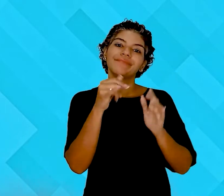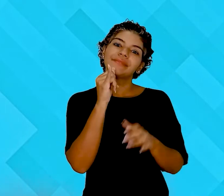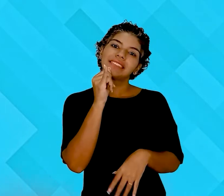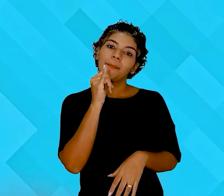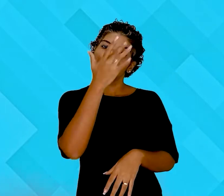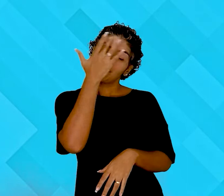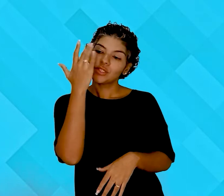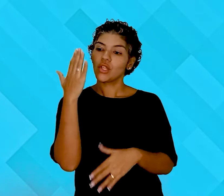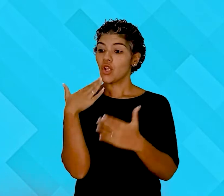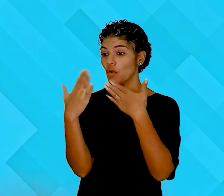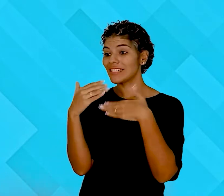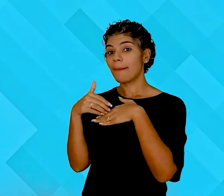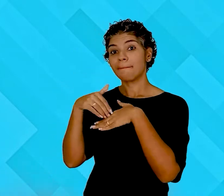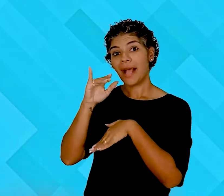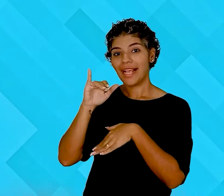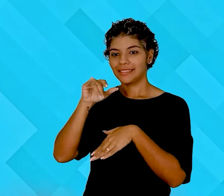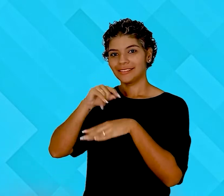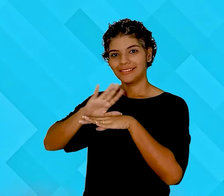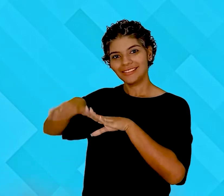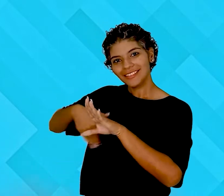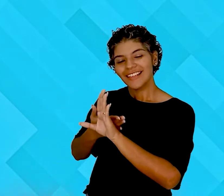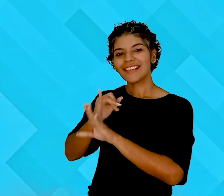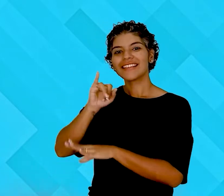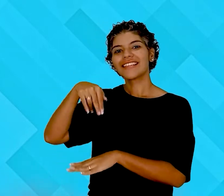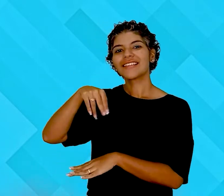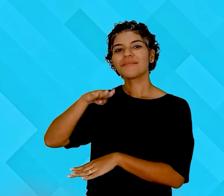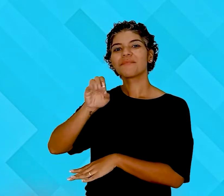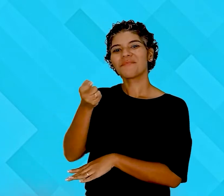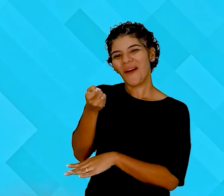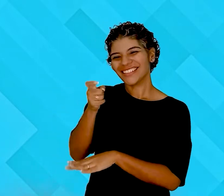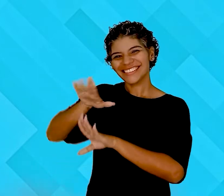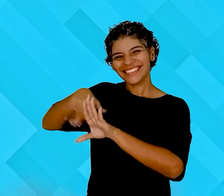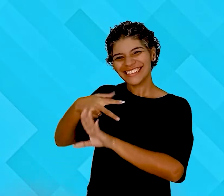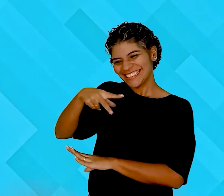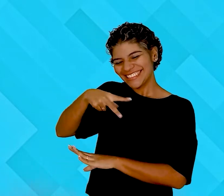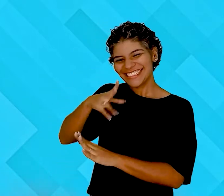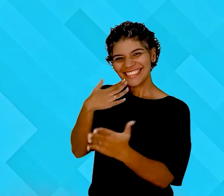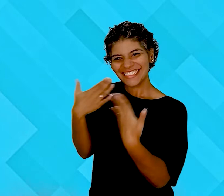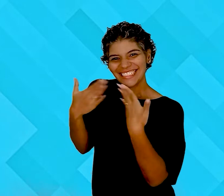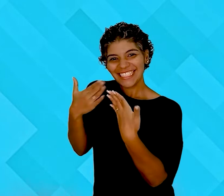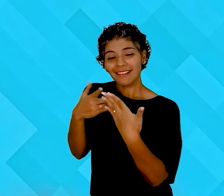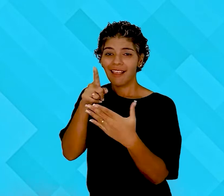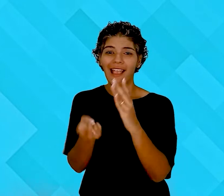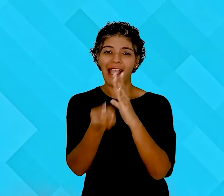gente. É esse tipo de ação e reação do que acontece. Eu convoco, assim, eu convido todo mundo